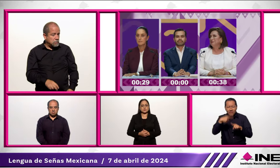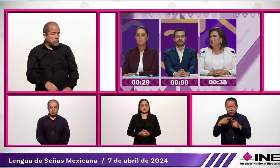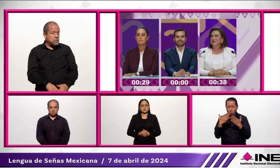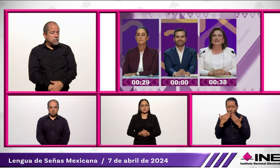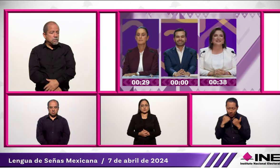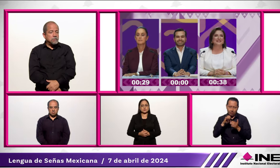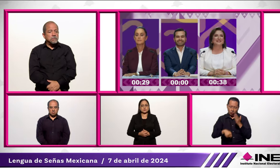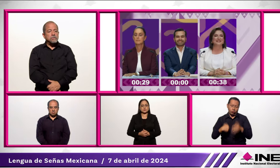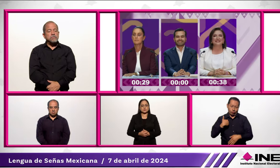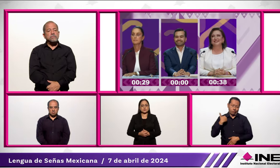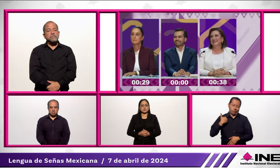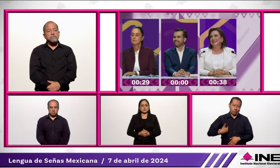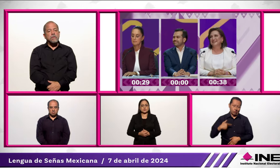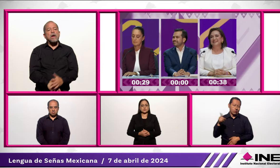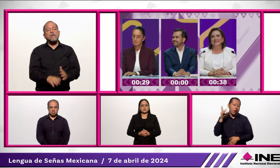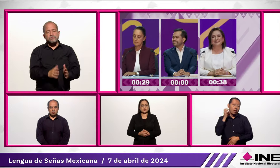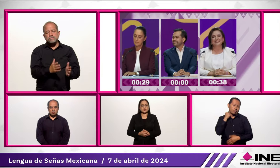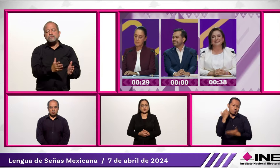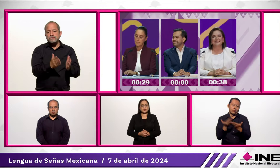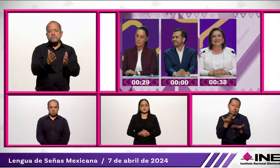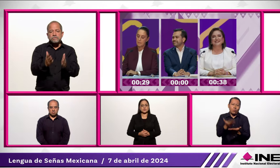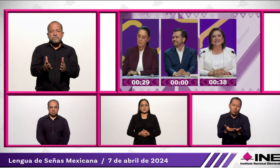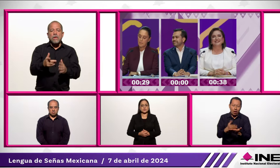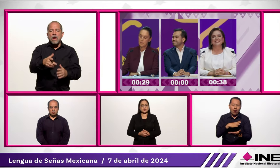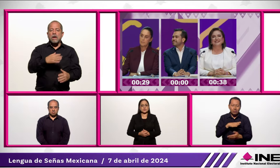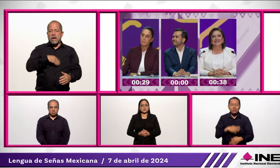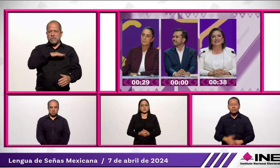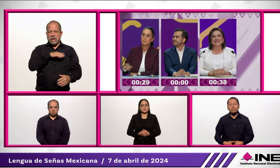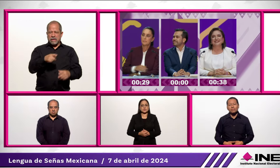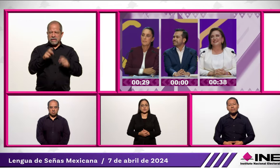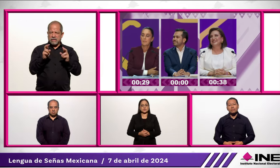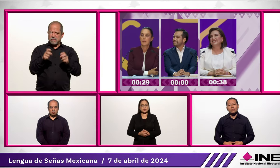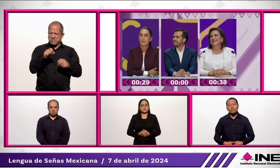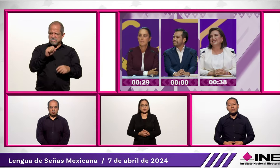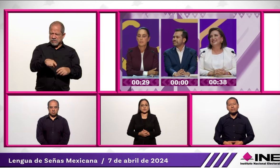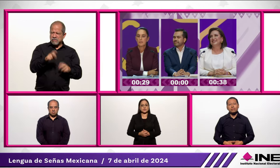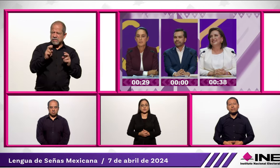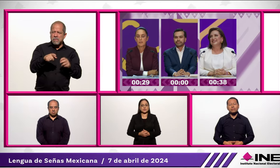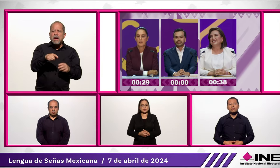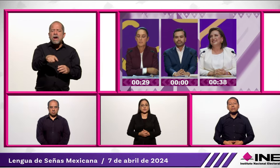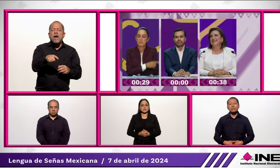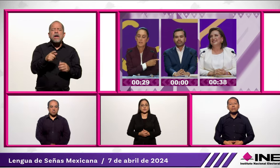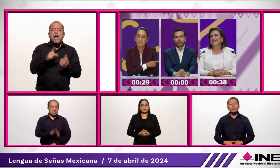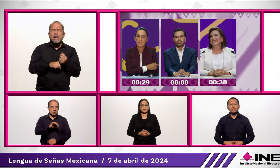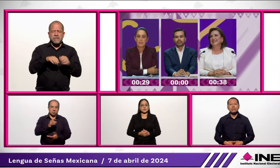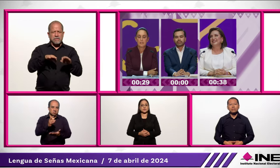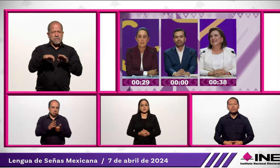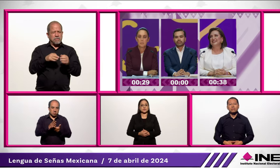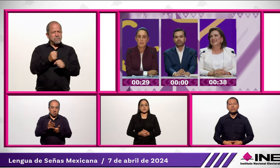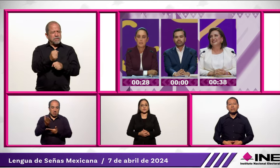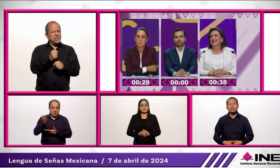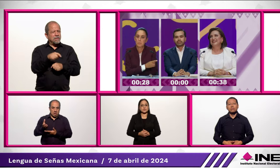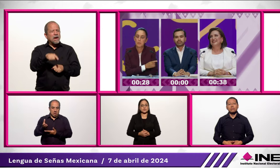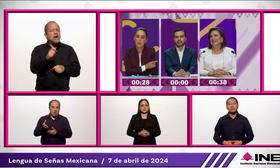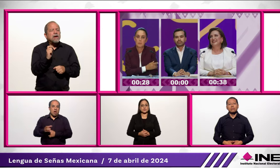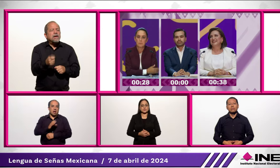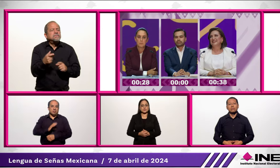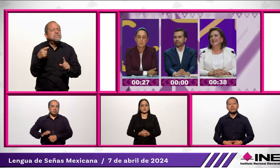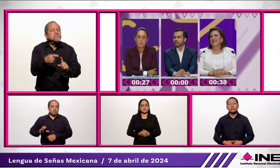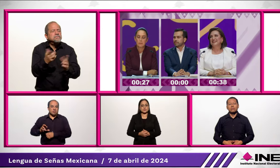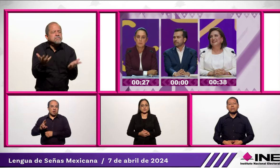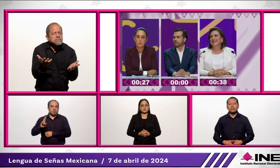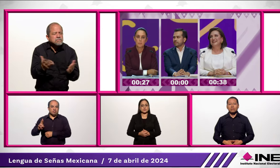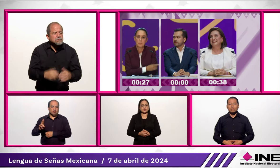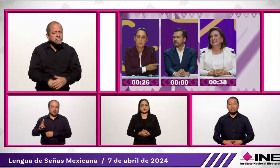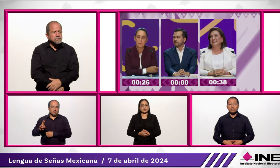Senado. Candidata Claudia Sheinbaum, sobre este tema de la violencia en los sitios de trabajo. Sí, nada más que la candidata del PRIAN llegó por